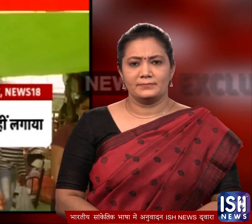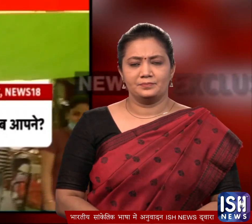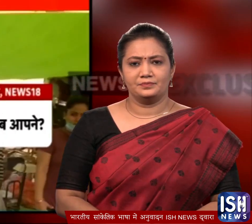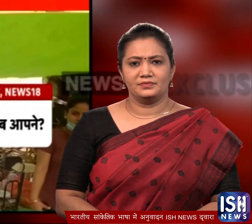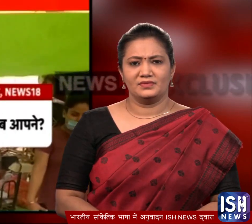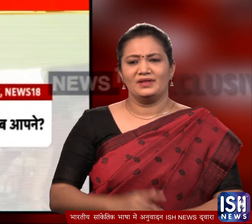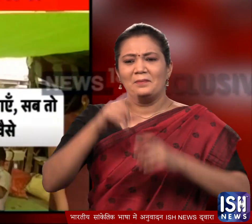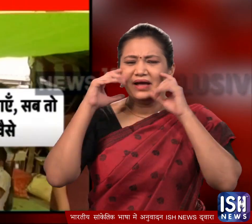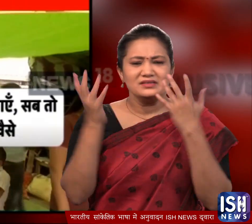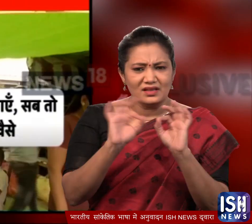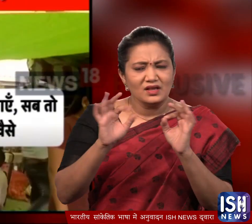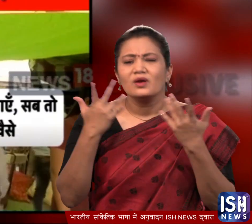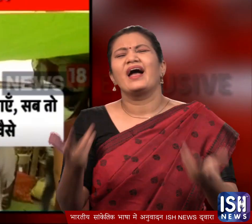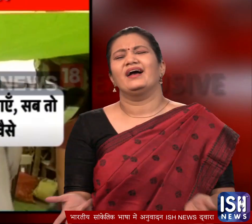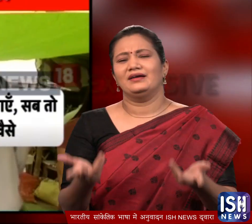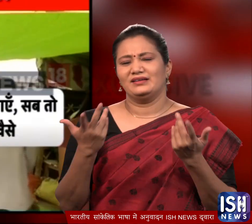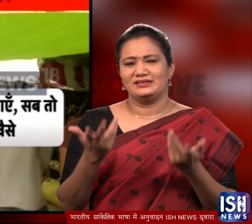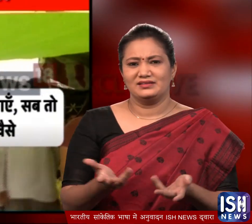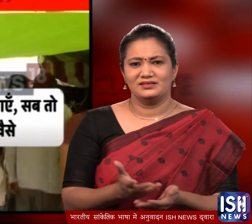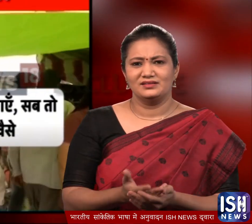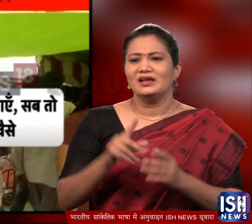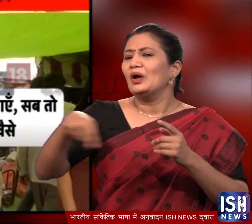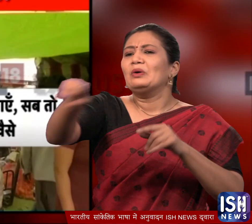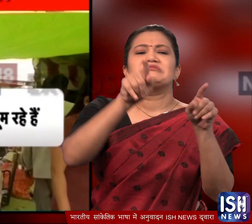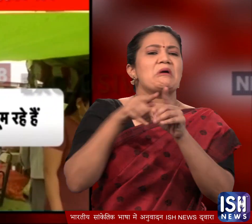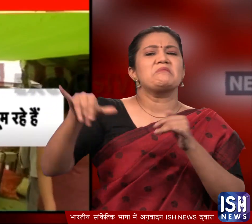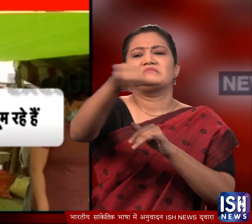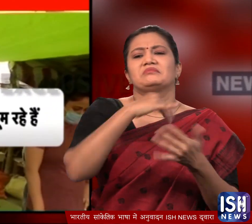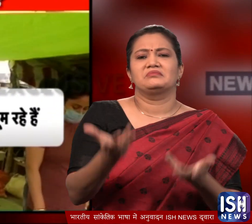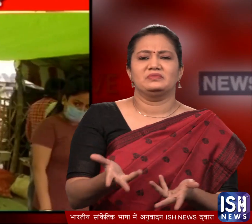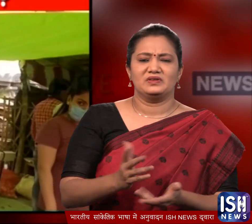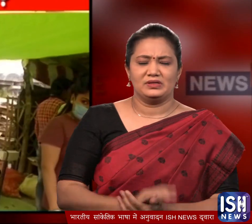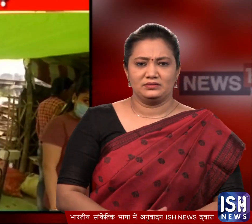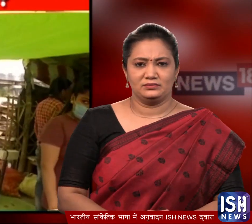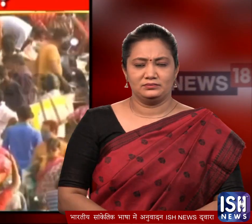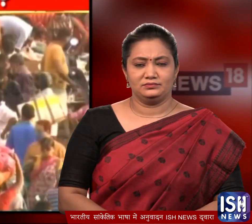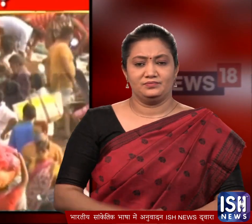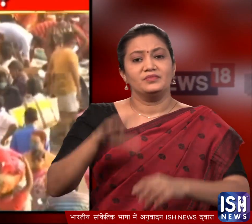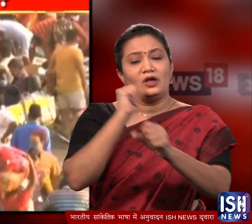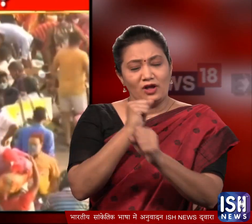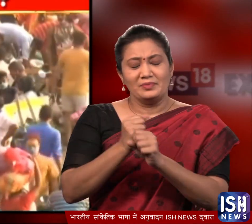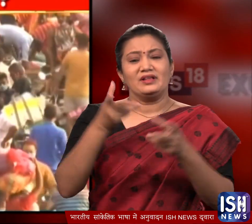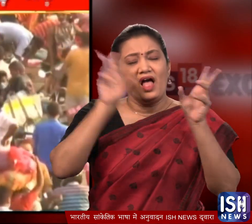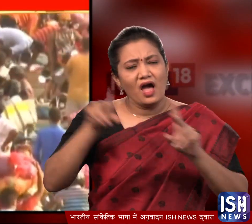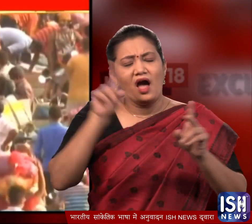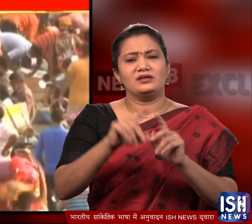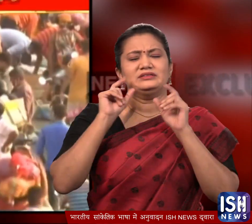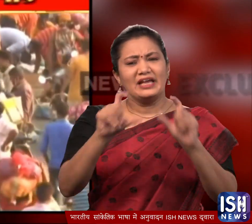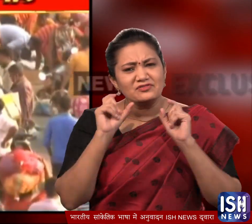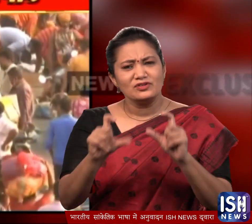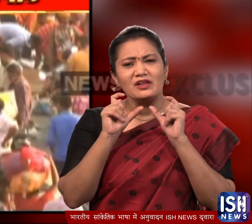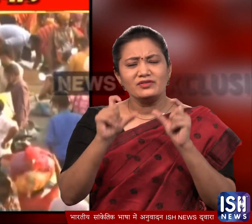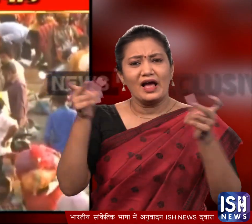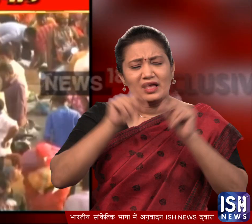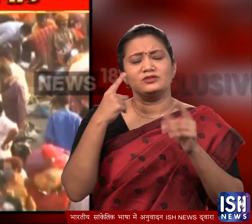मास्क नहीं लगाया भाई साहब आपने? क्या लगाए, सब तो वैसे ही घूम रहे हैं। हालांकि सरकार की तरफ से लगातार लोगों